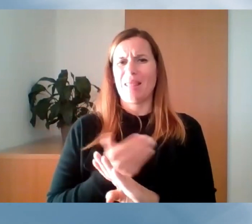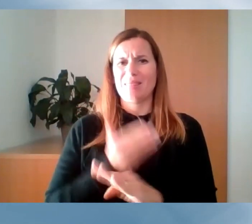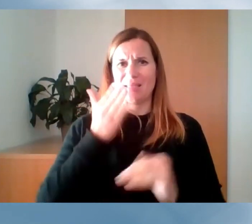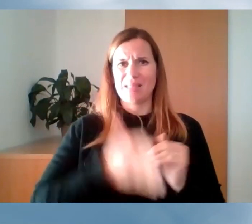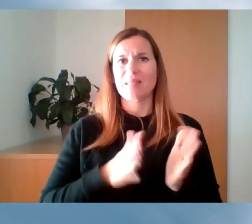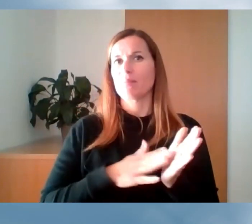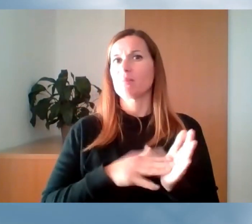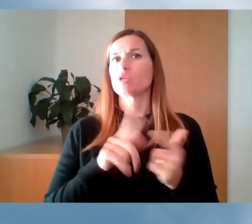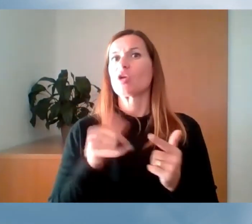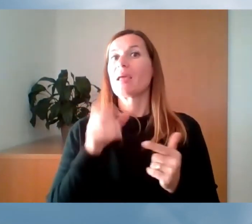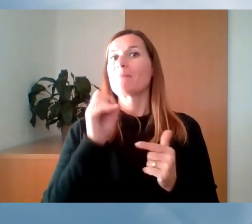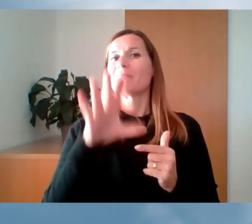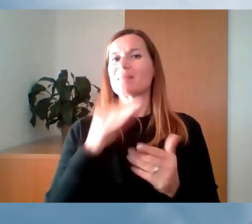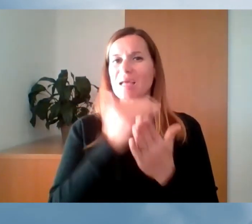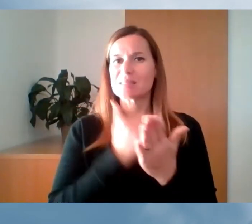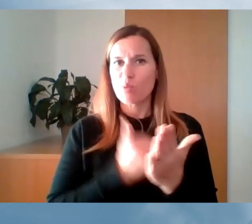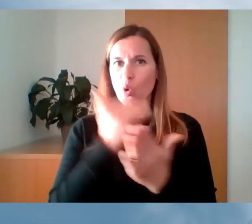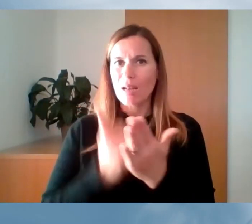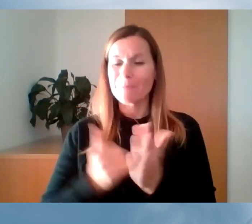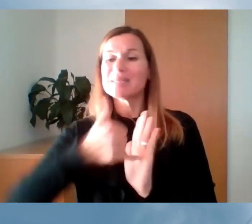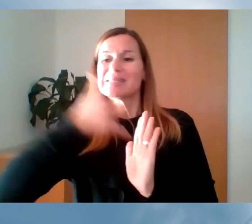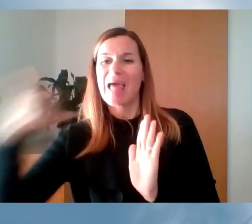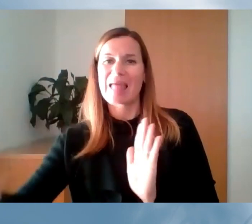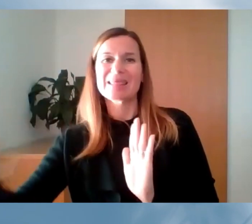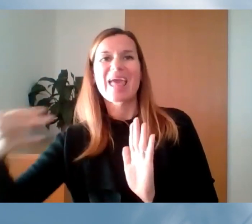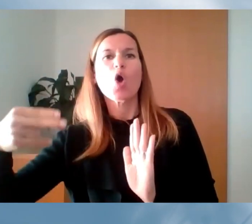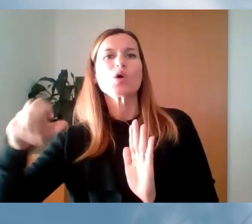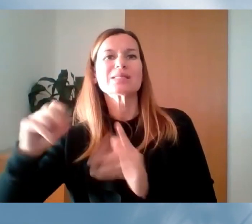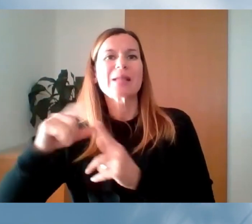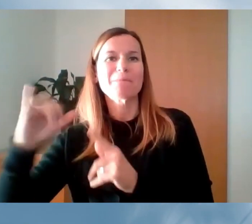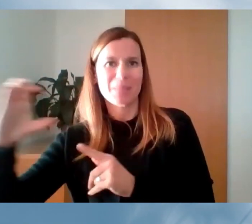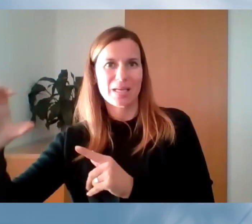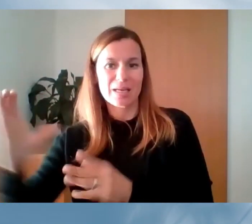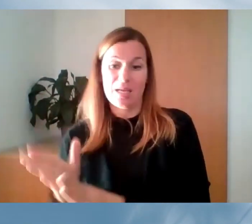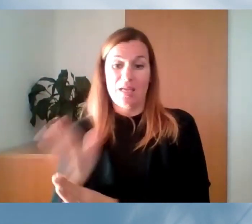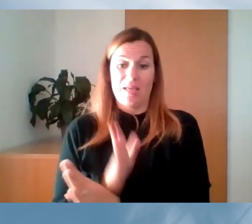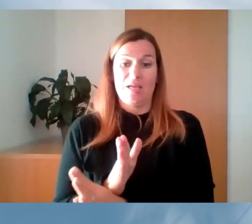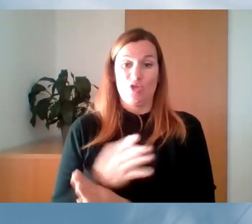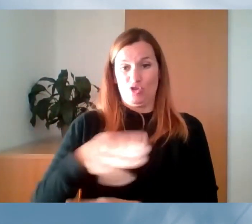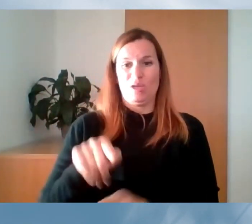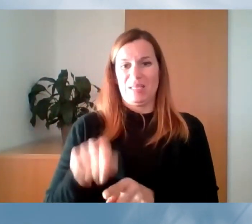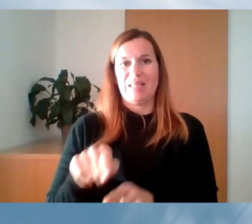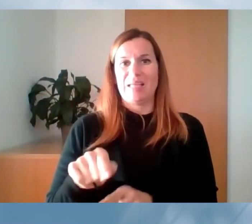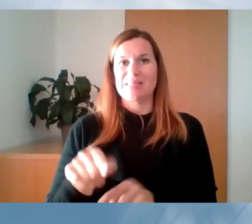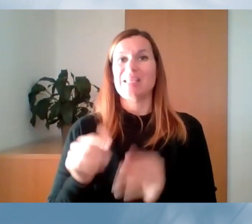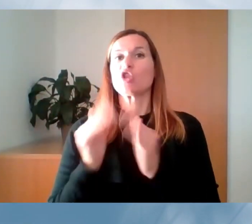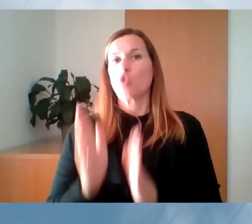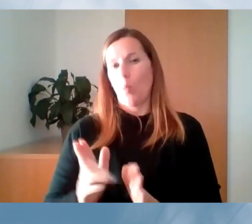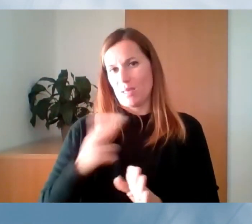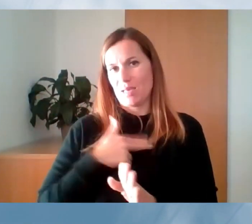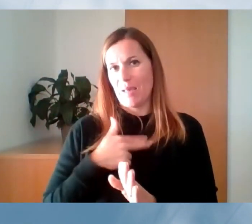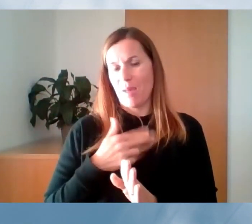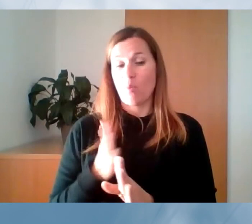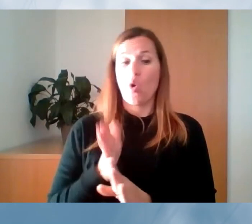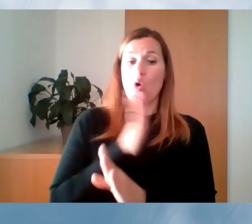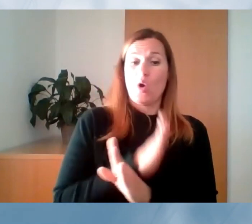programov naprimer 15 in je 15. hospic, je 14. ta dom, ki ga imamo,